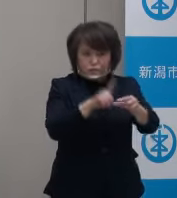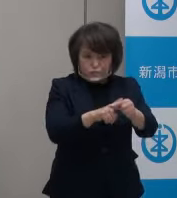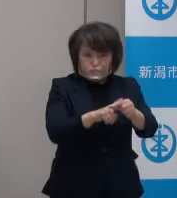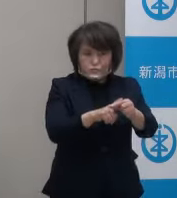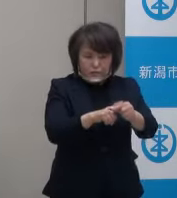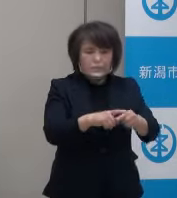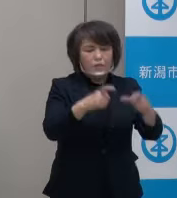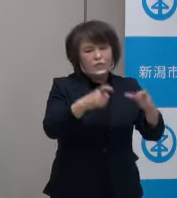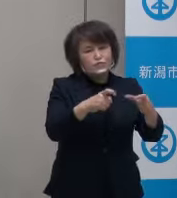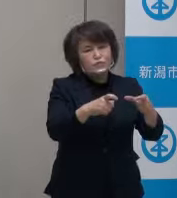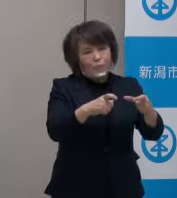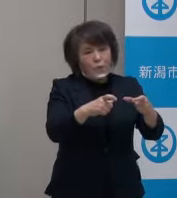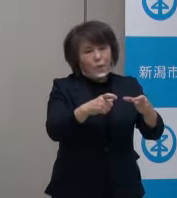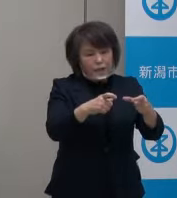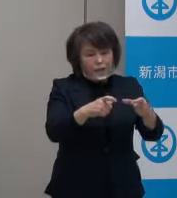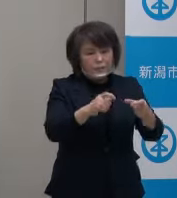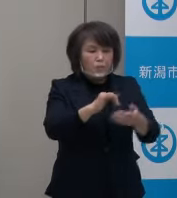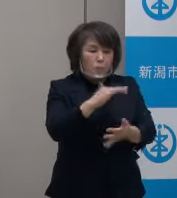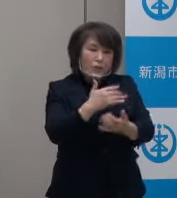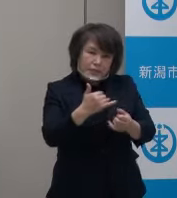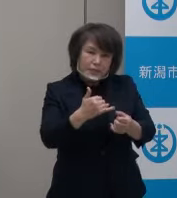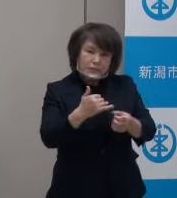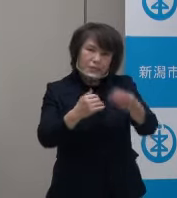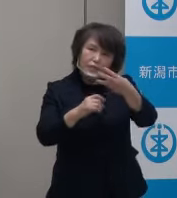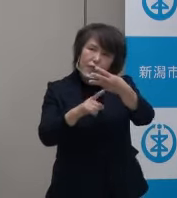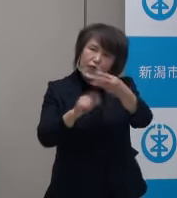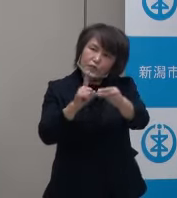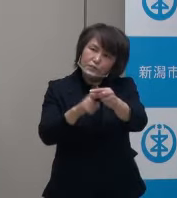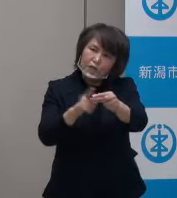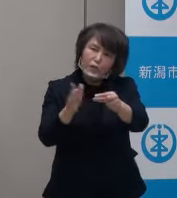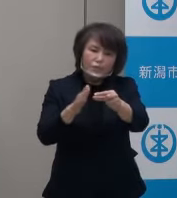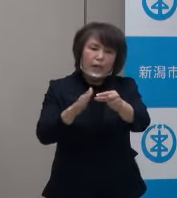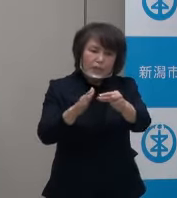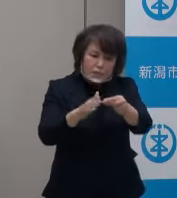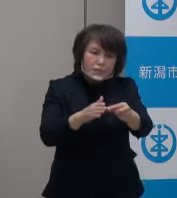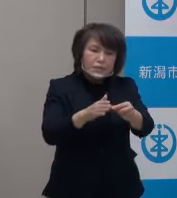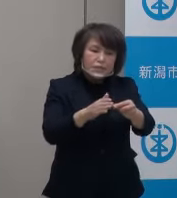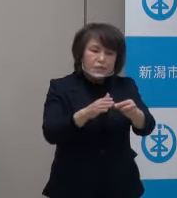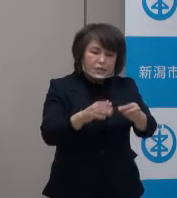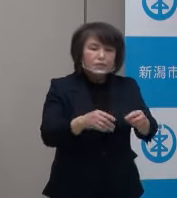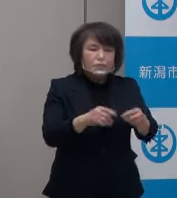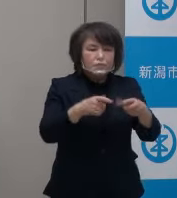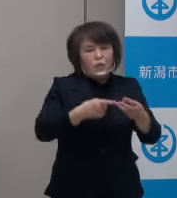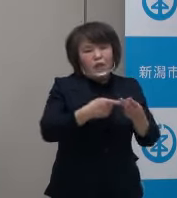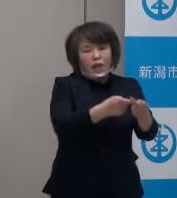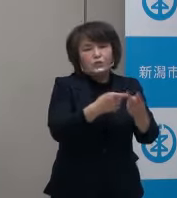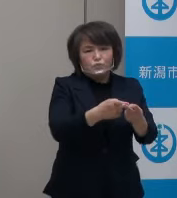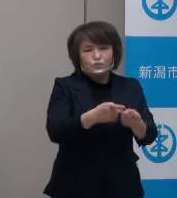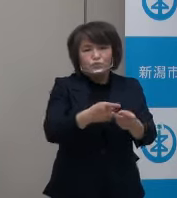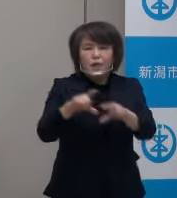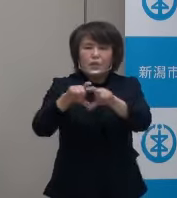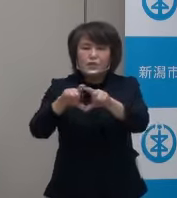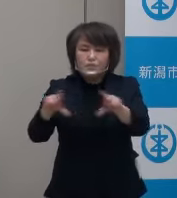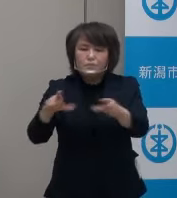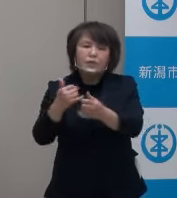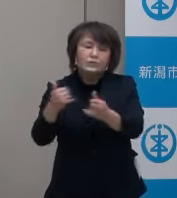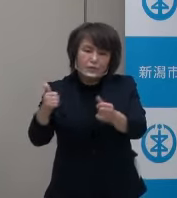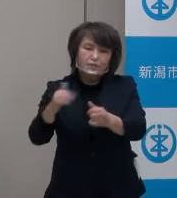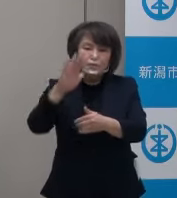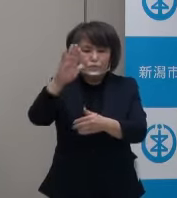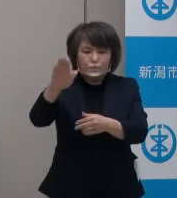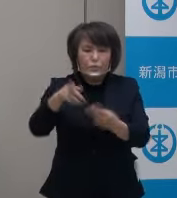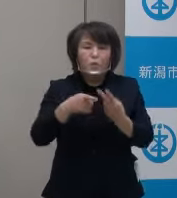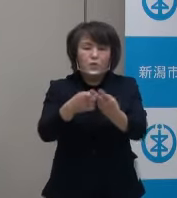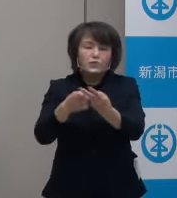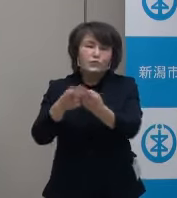クーポン券を高齢者へは3月中旬から、一般の方へはその後段階的に郵